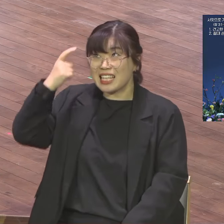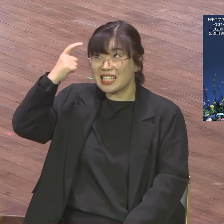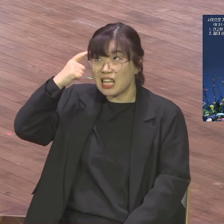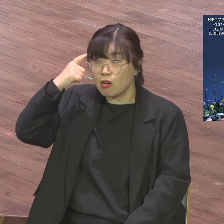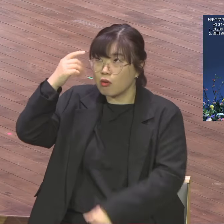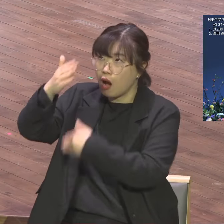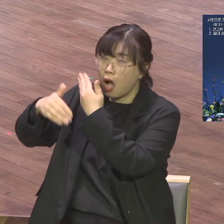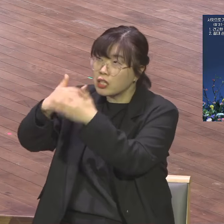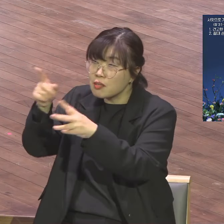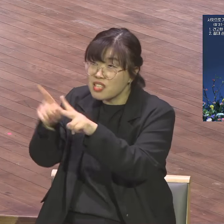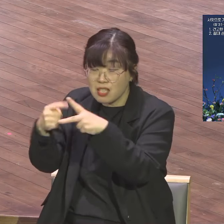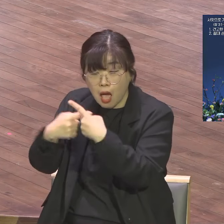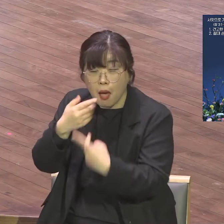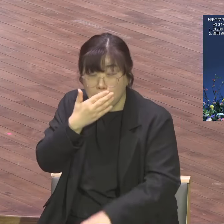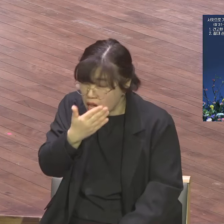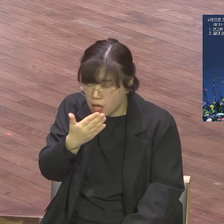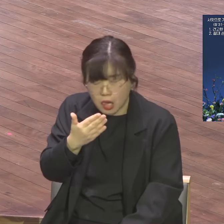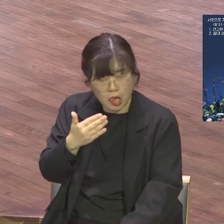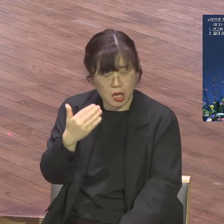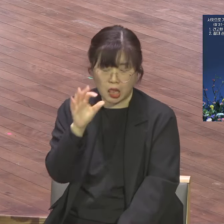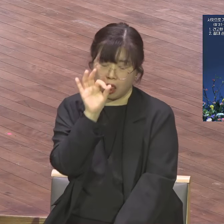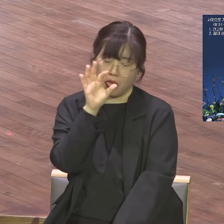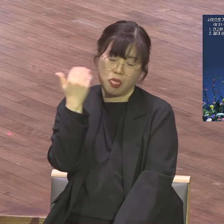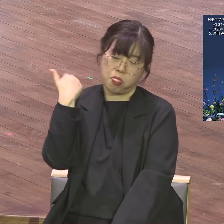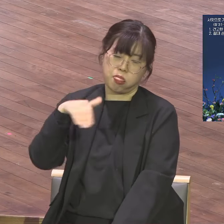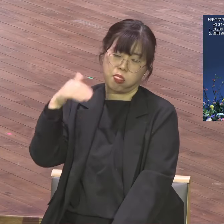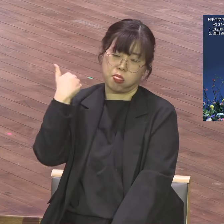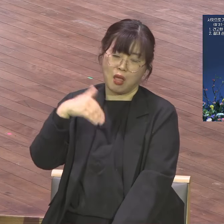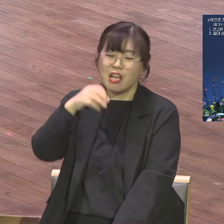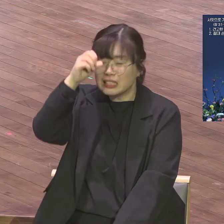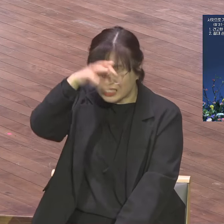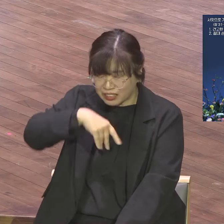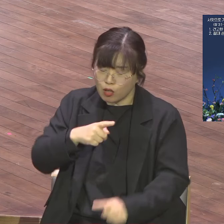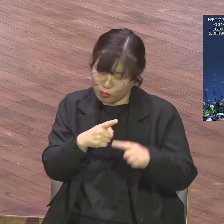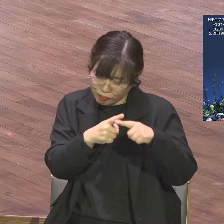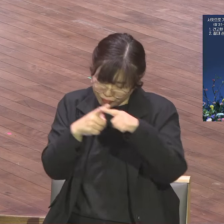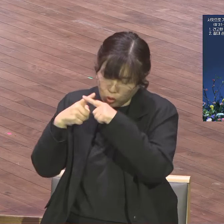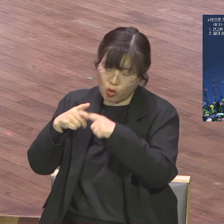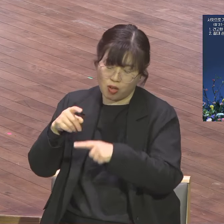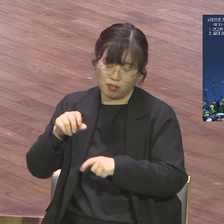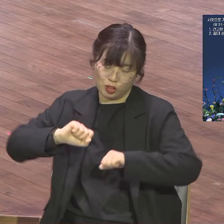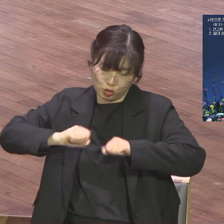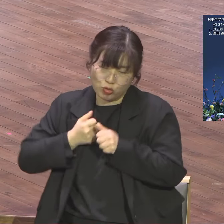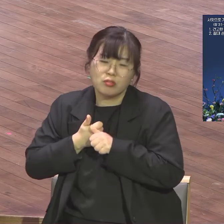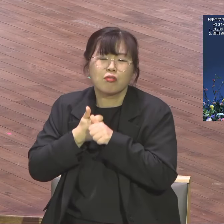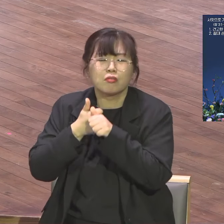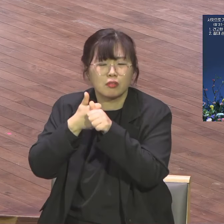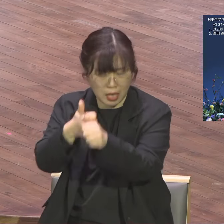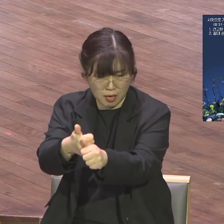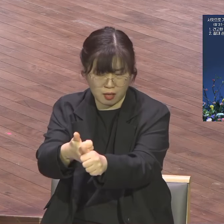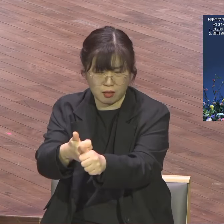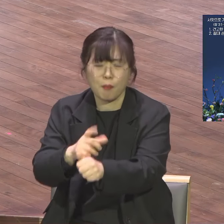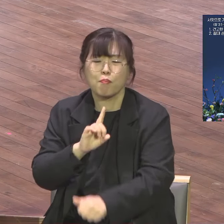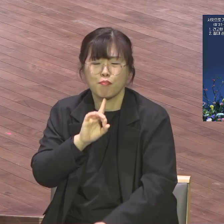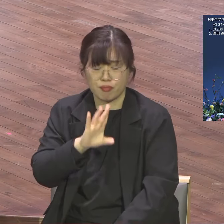아니에요. 우리는 절대 순종의 망대를 세워 나가야 될 분명한 이유가 있다.